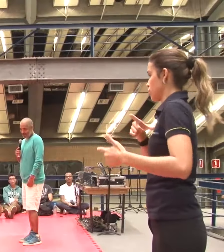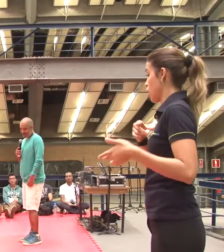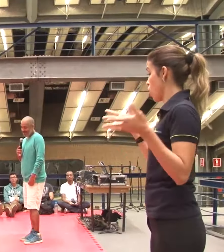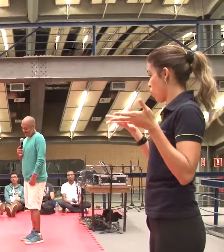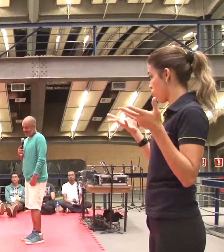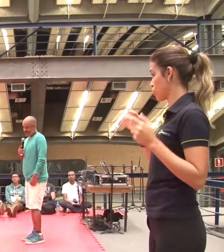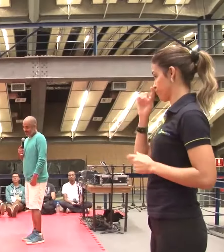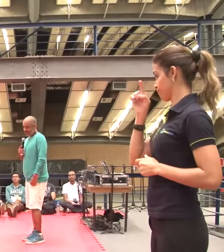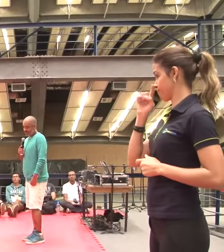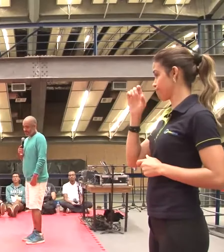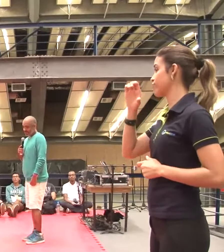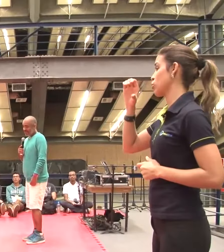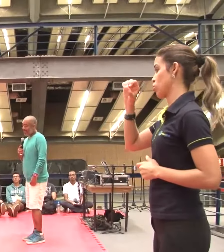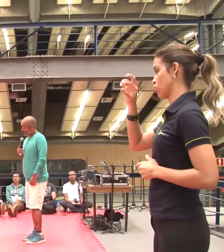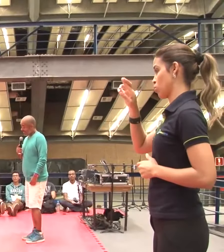amor.